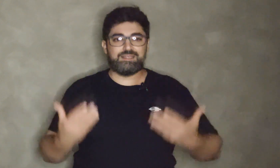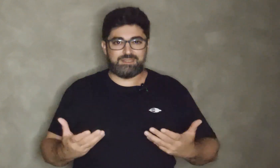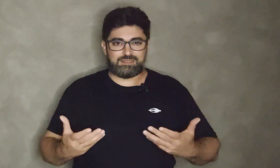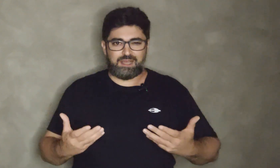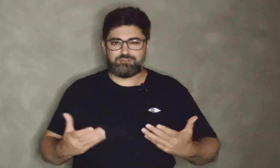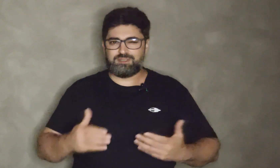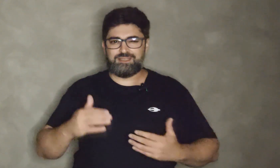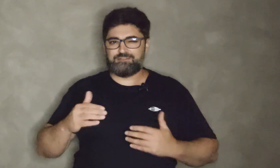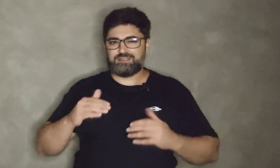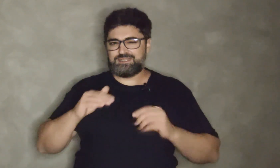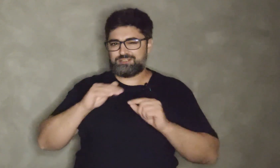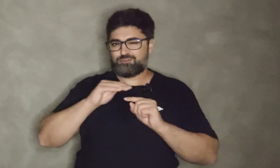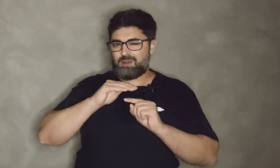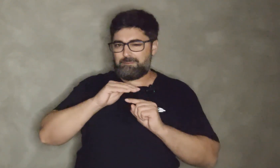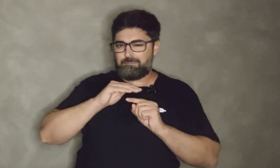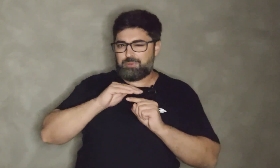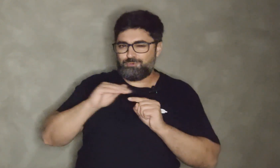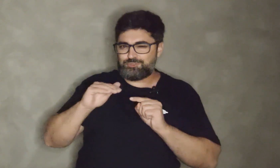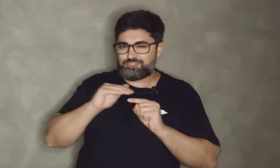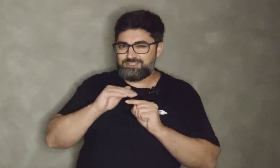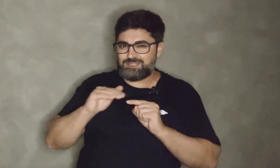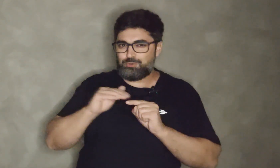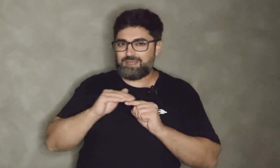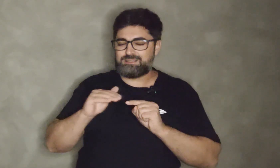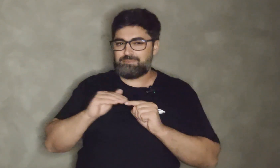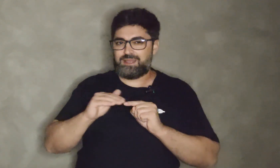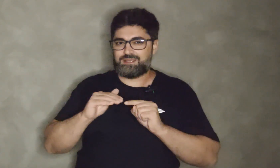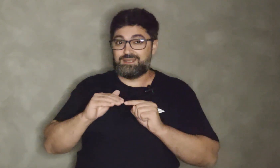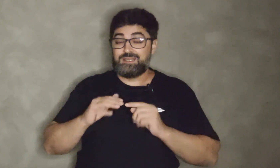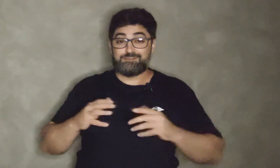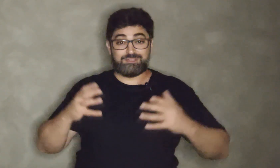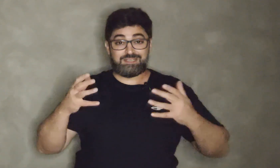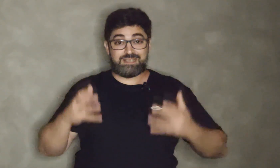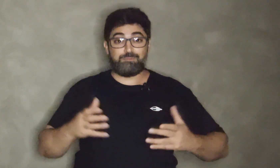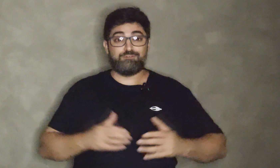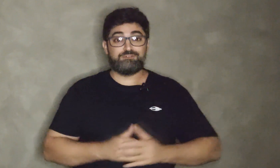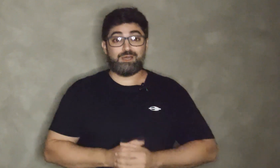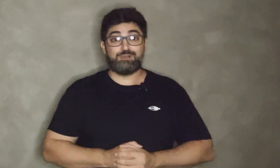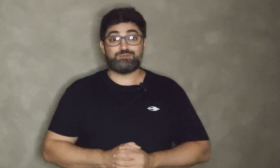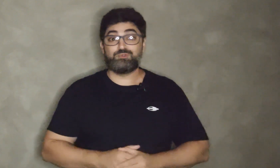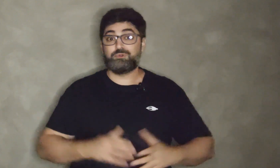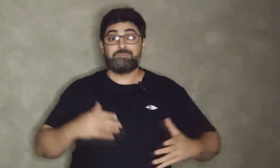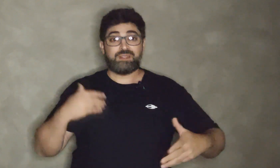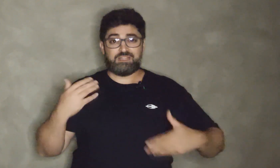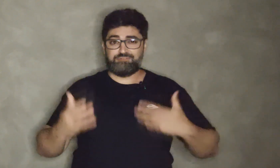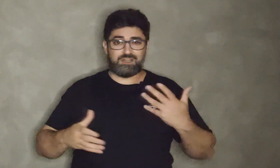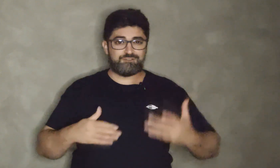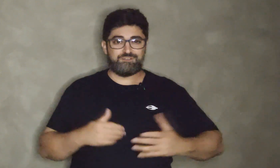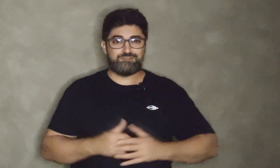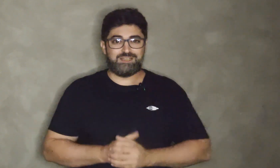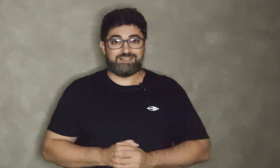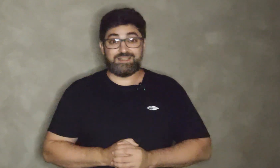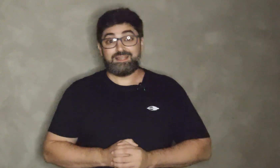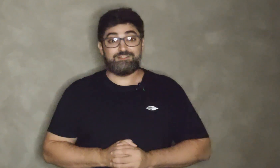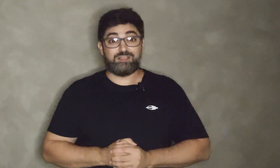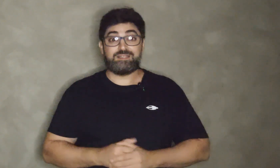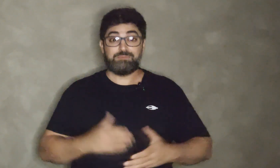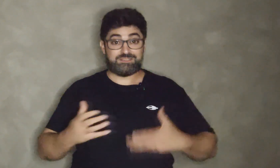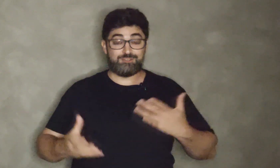entenda, tá? Isso aqui, na verdade, é só a pontinha do iceberg. Se você quiser aprofundar o assunto, tem vários vídeos na internet aí, tem bastante